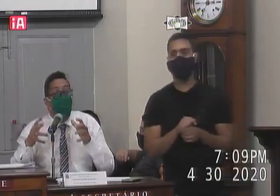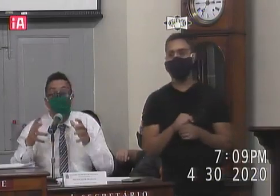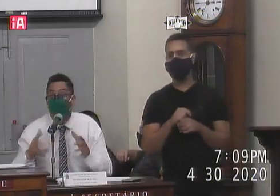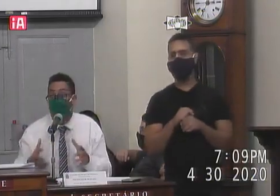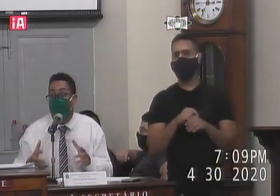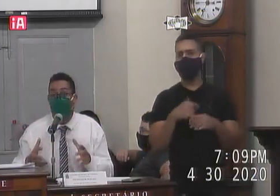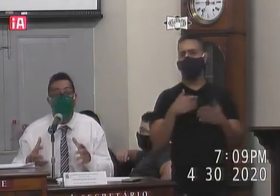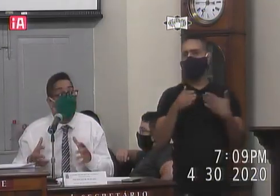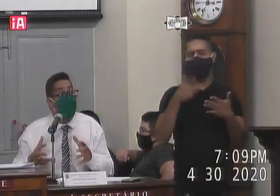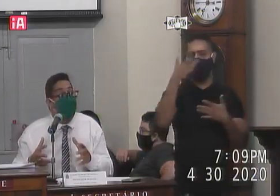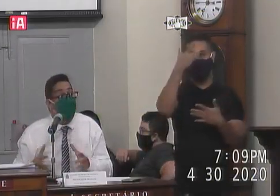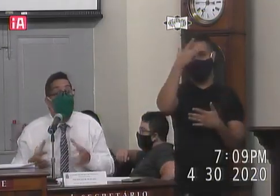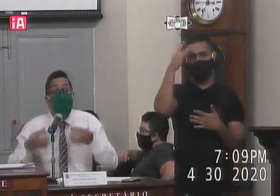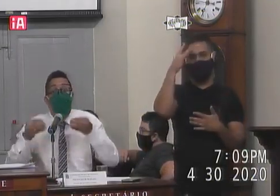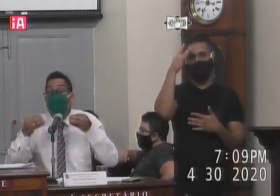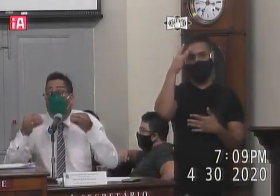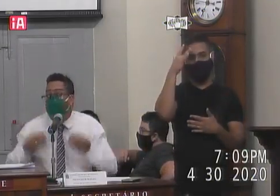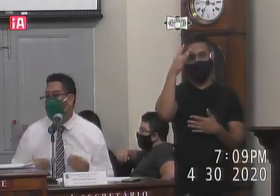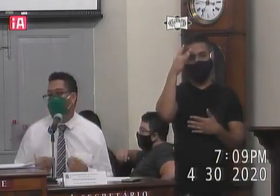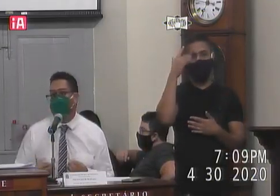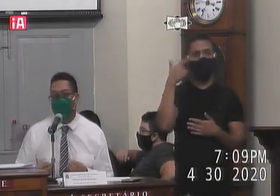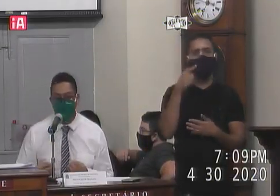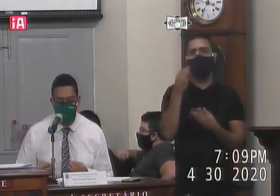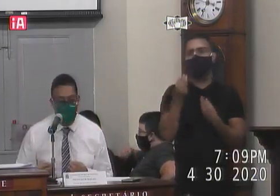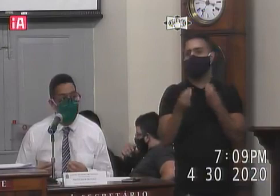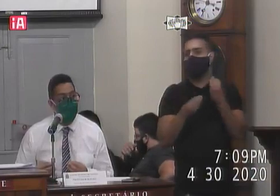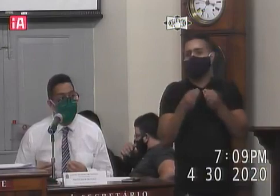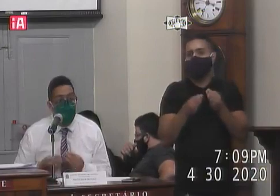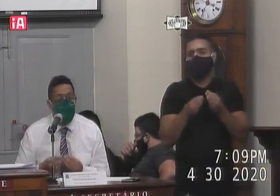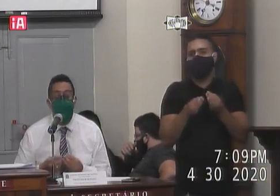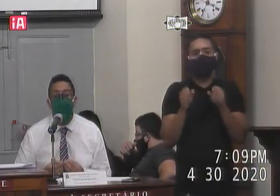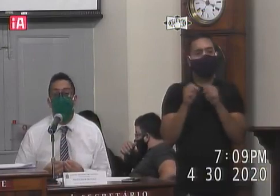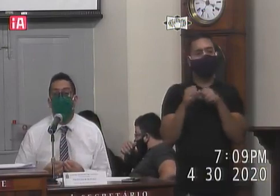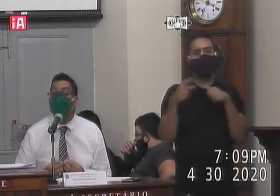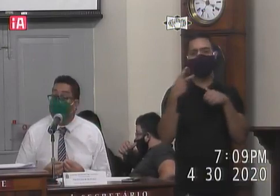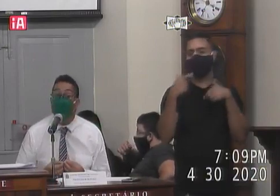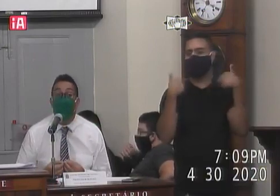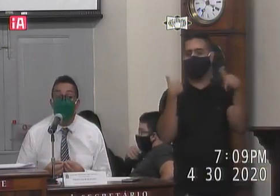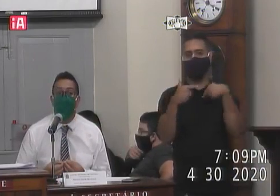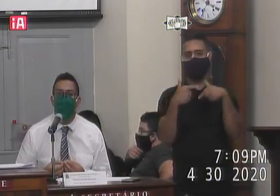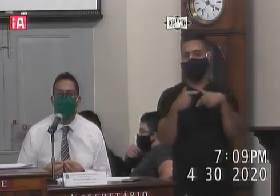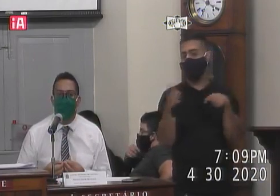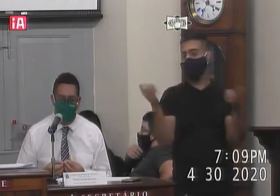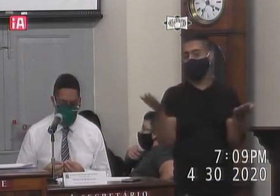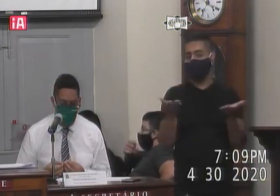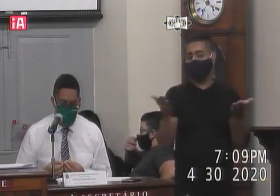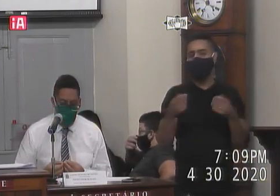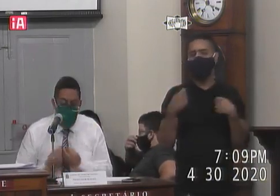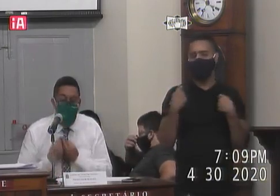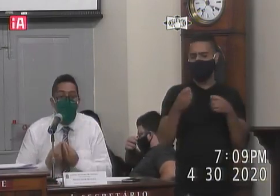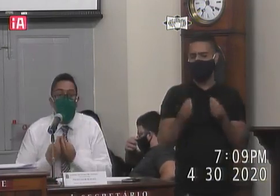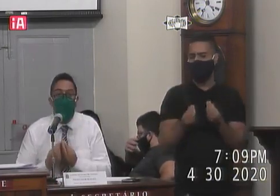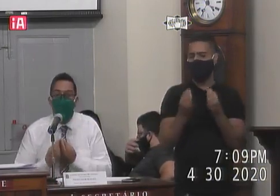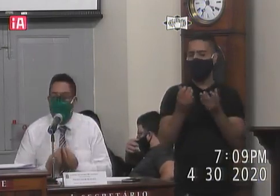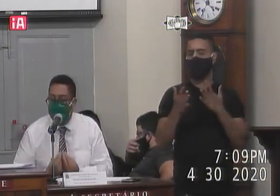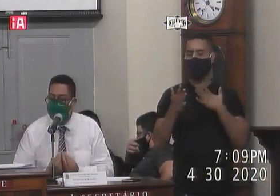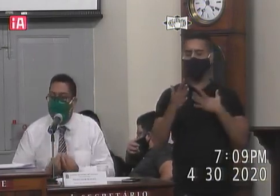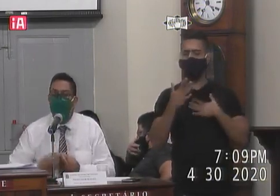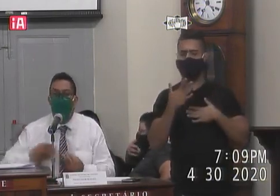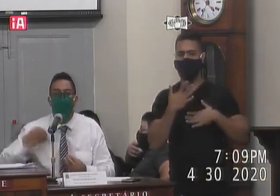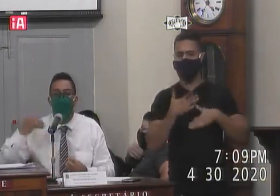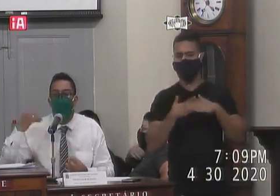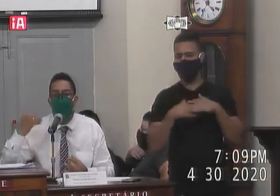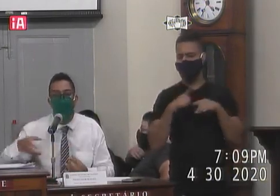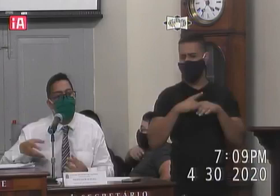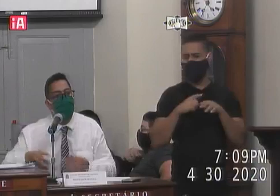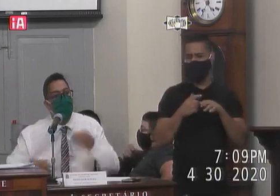ser humano, é inviável você gerir. E nesse momento você tem que dar tranquilidade. Qualquer diferença que